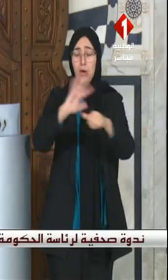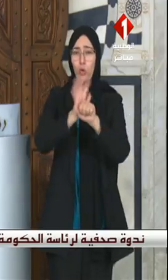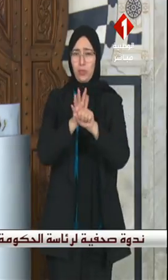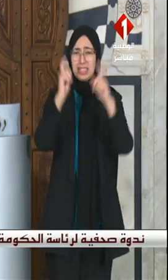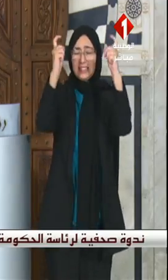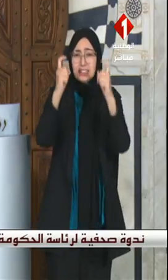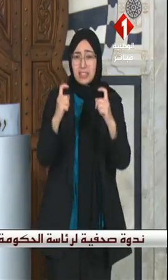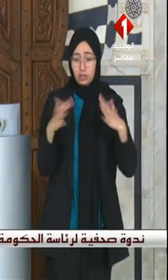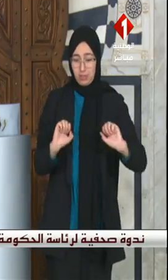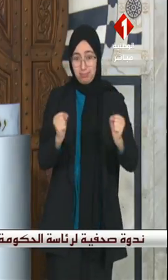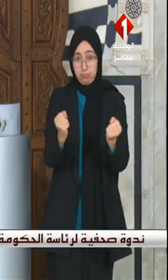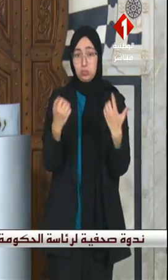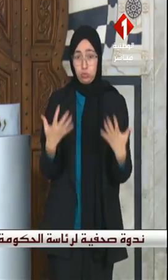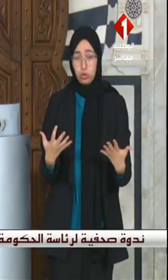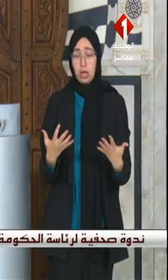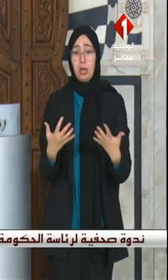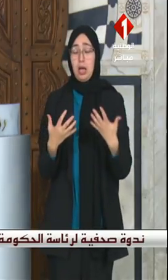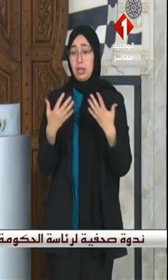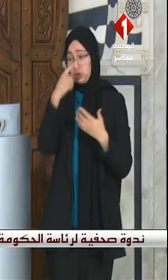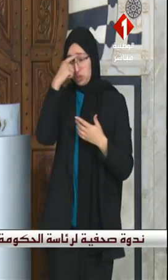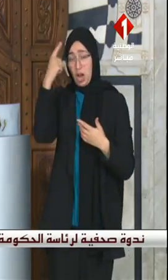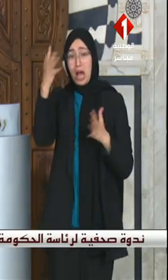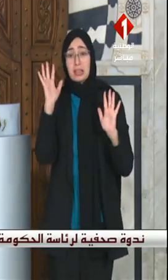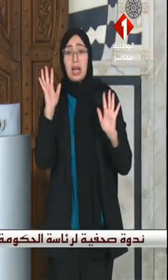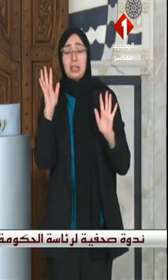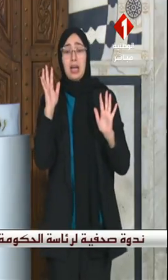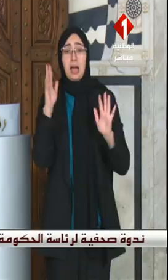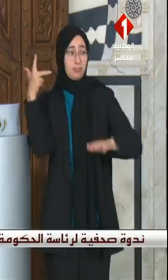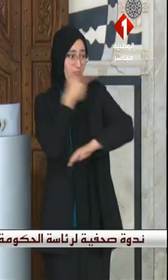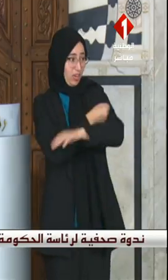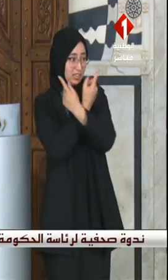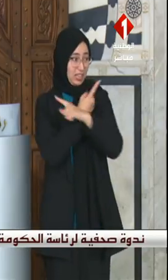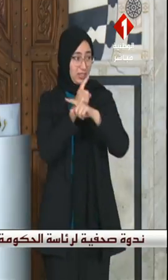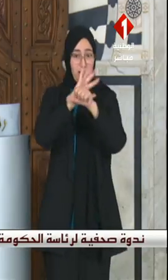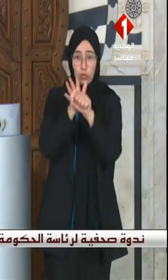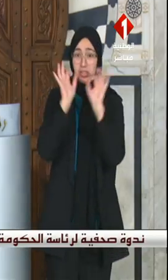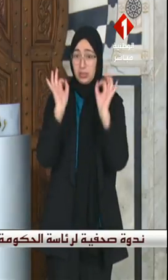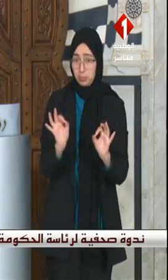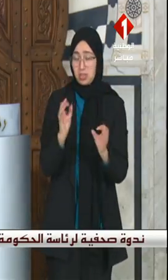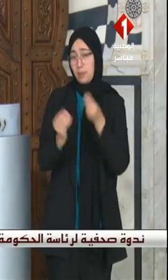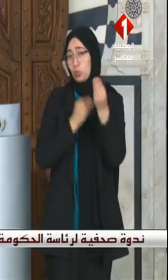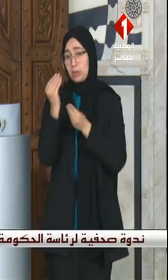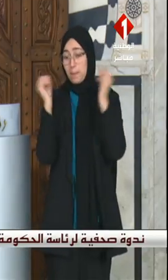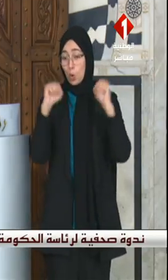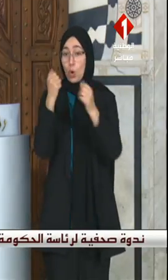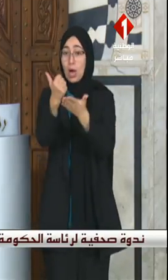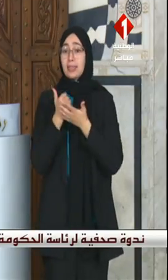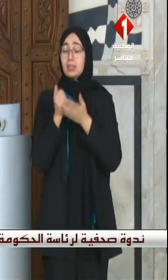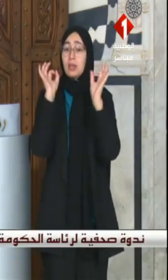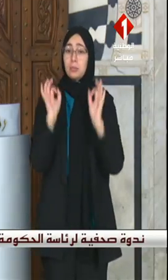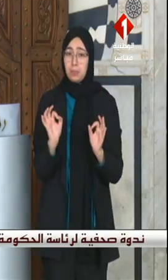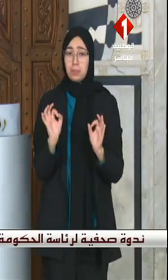هذايا، إلى أن يتوفر عنا لقاح ناجع اللي هو من شأنه